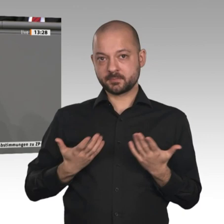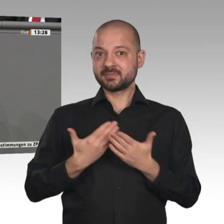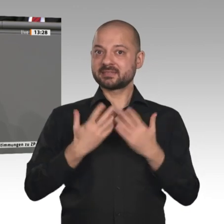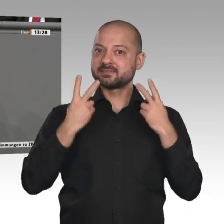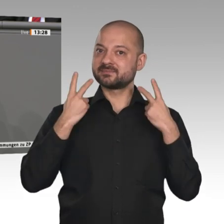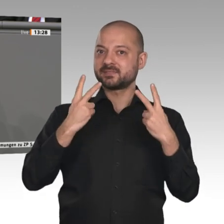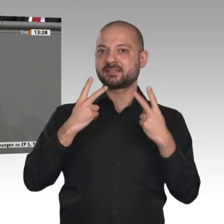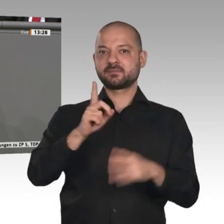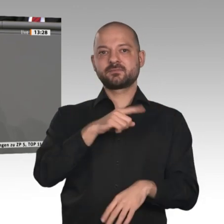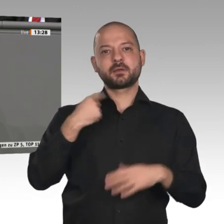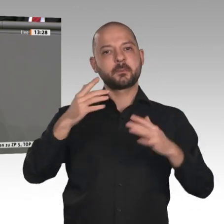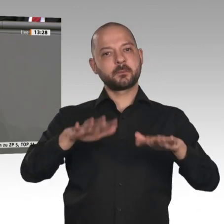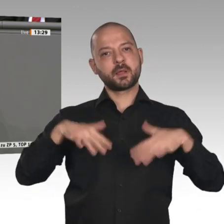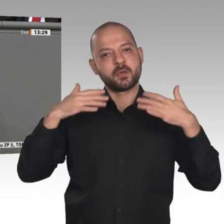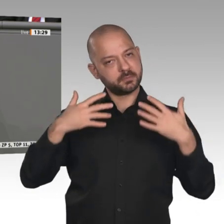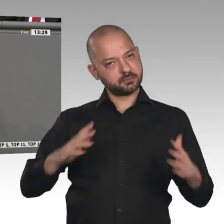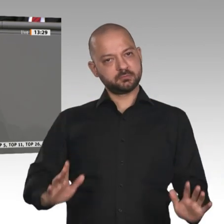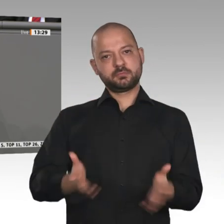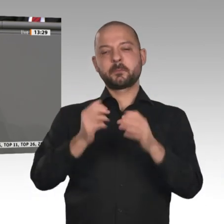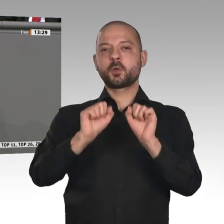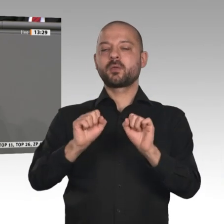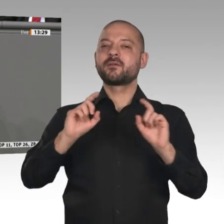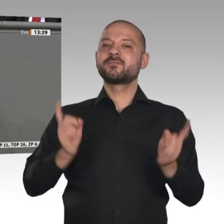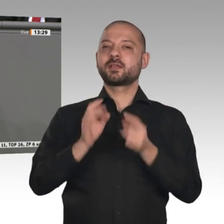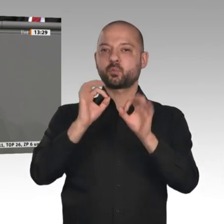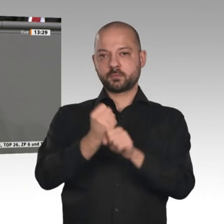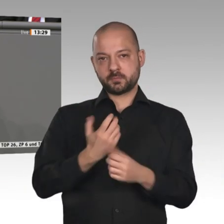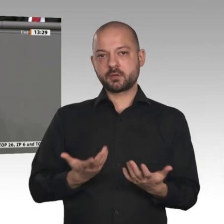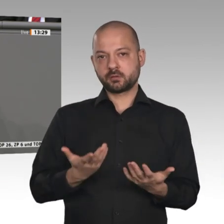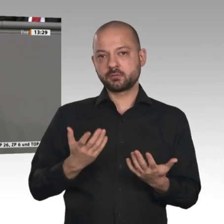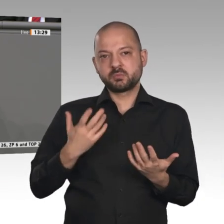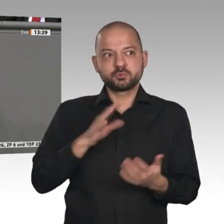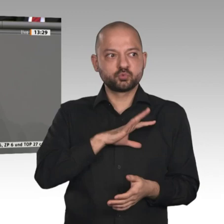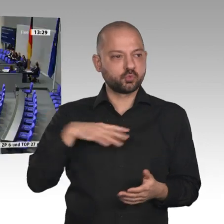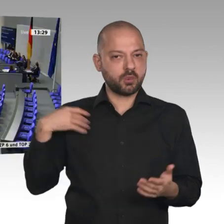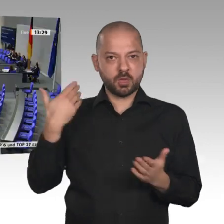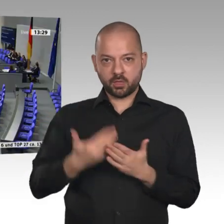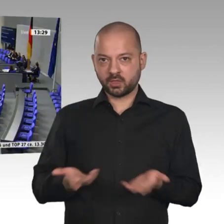Lange genug hat es gedauert.